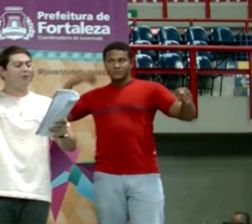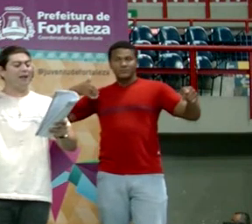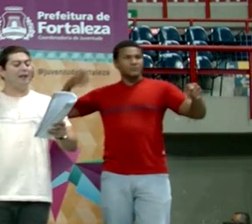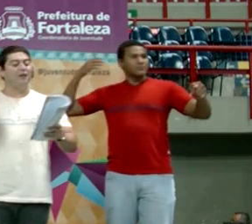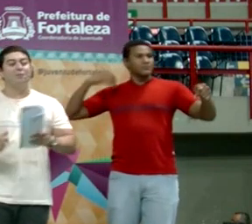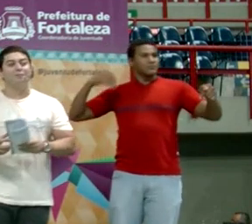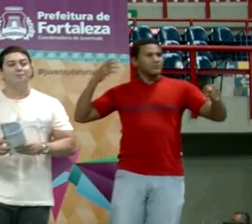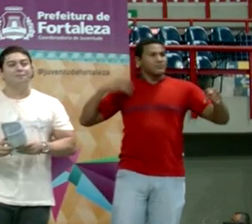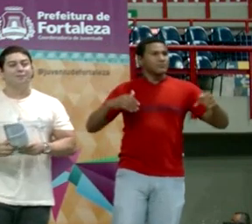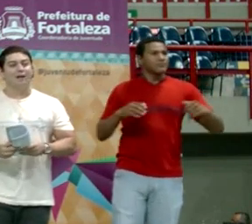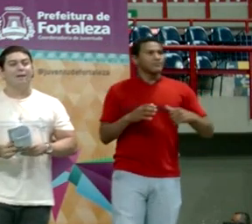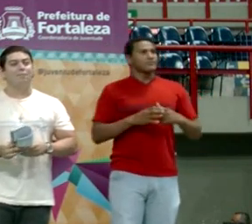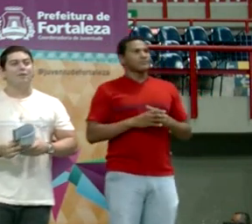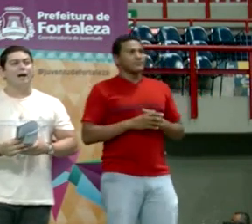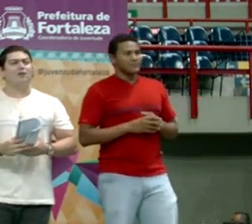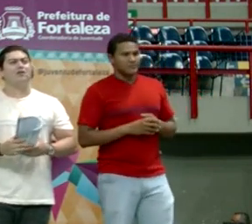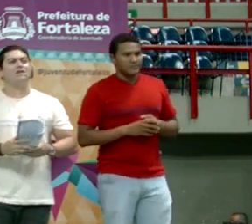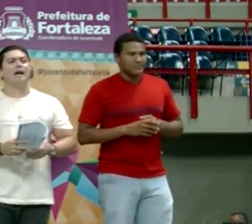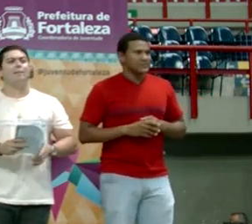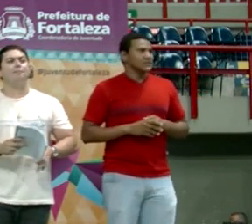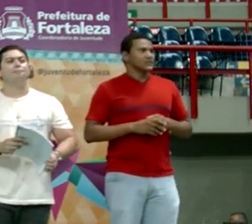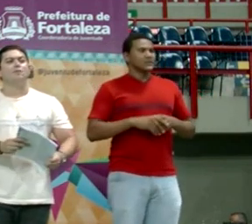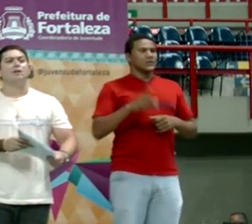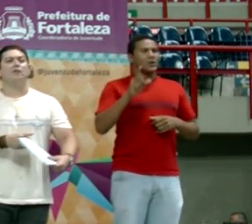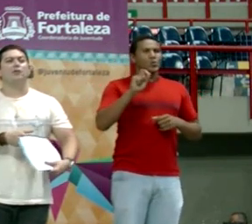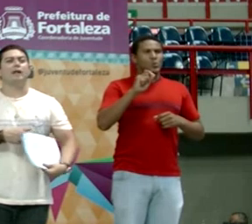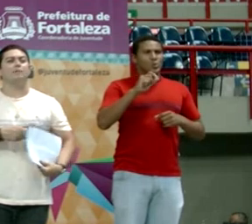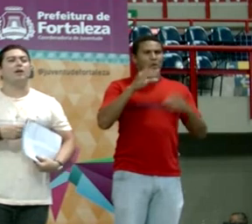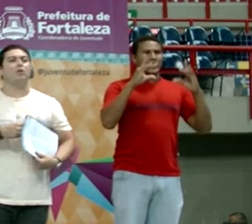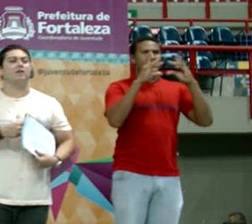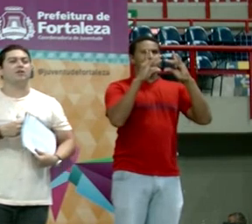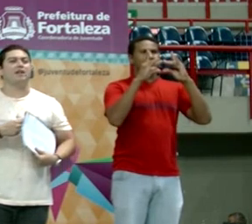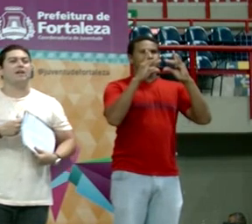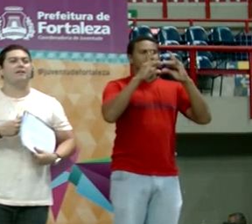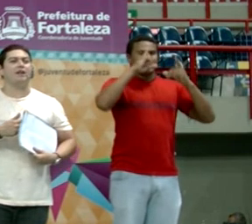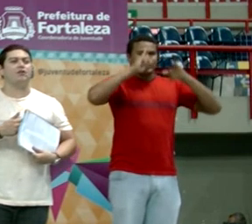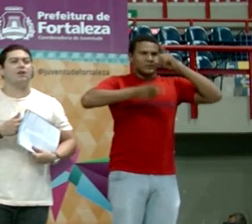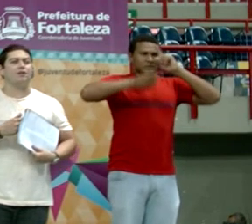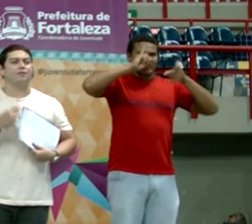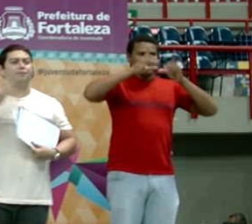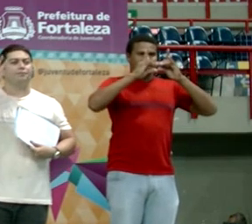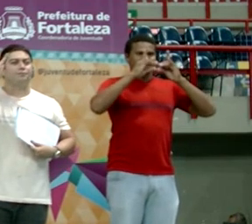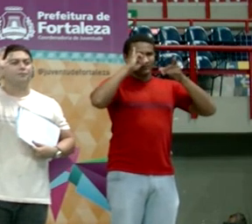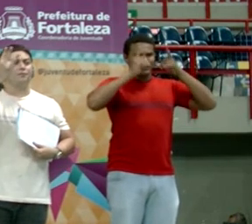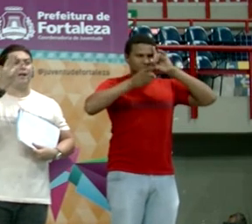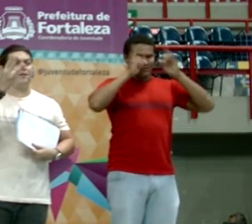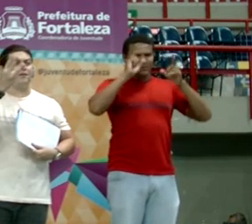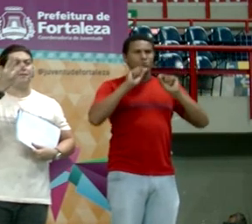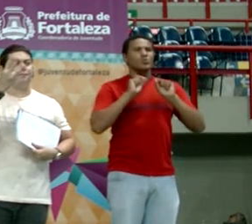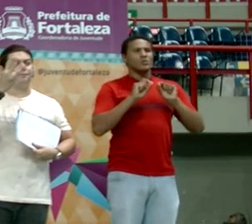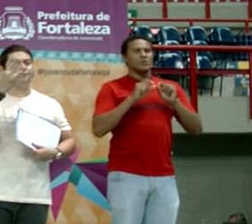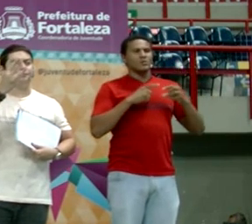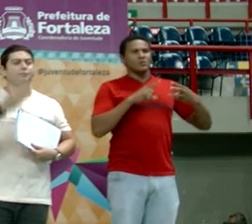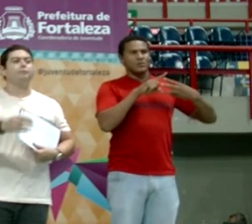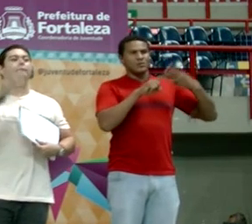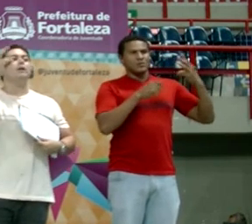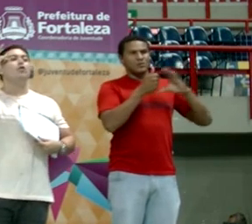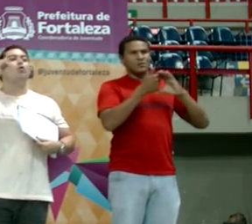Lá no feudalismo, tá? A gente sabe que o feudalismo tem quantas 3 características?